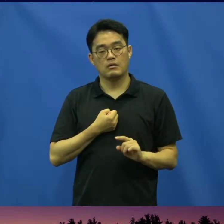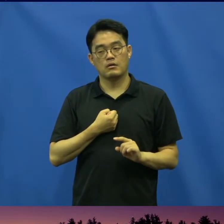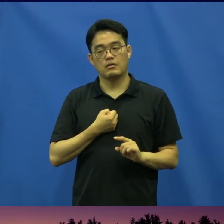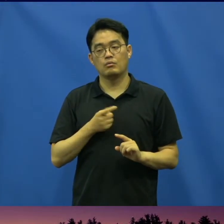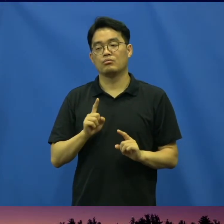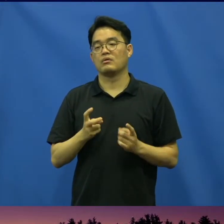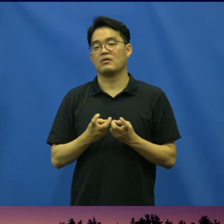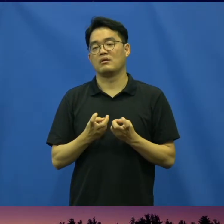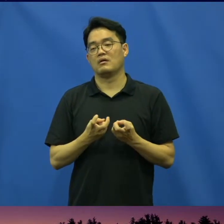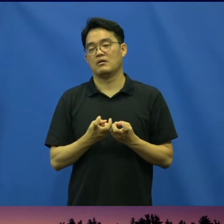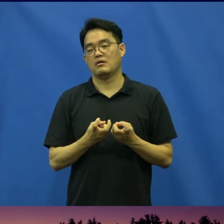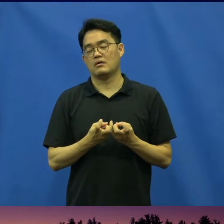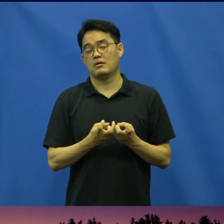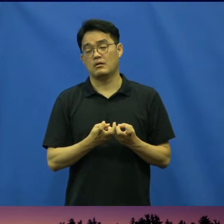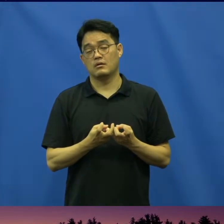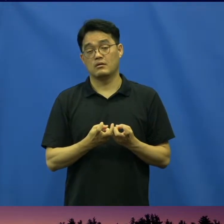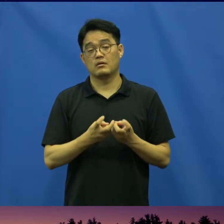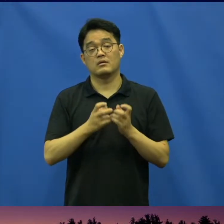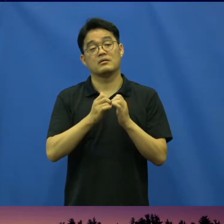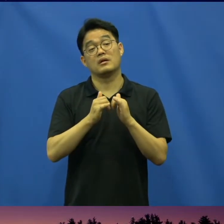속수무책일 경우가 있다.